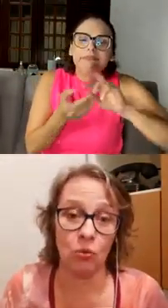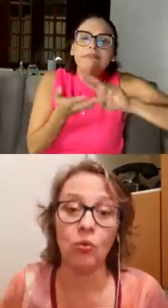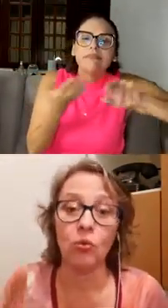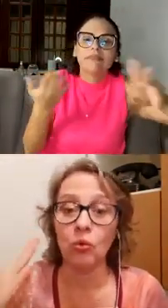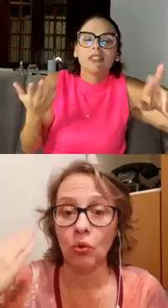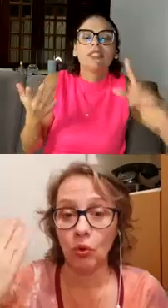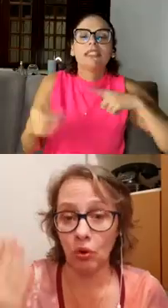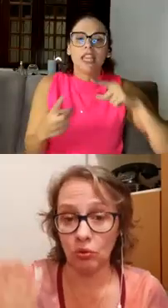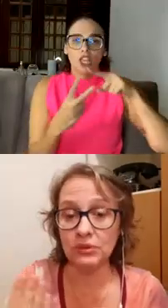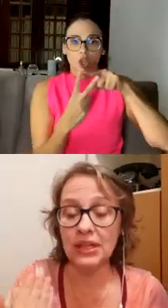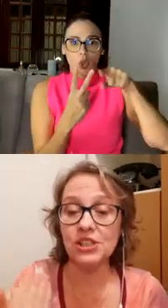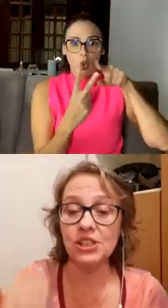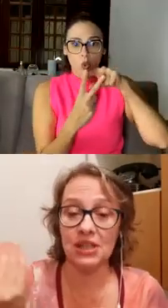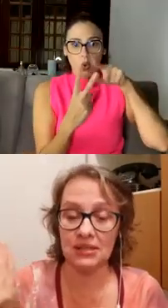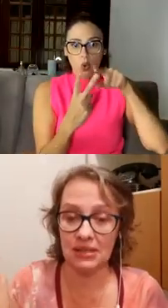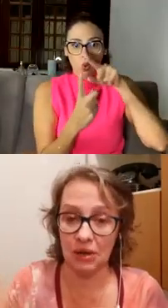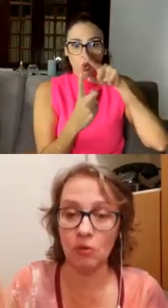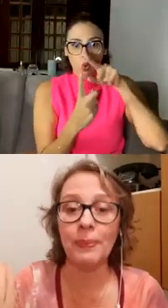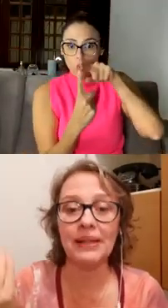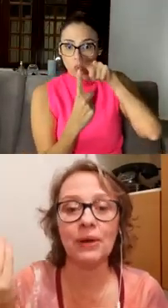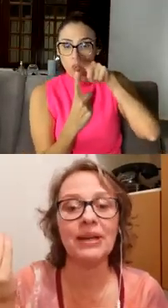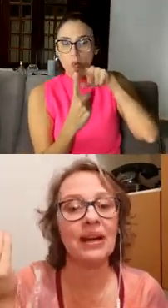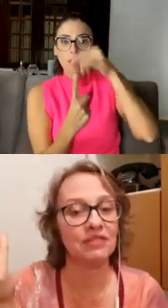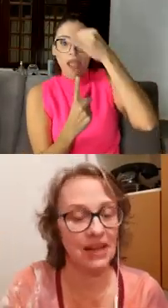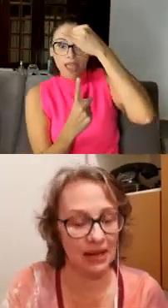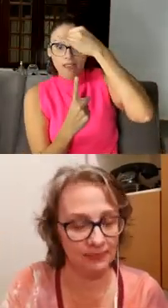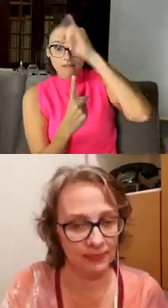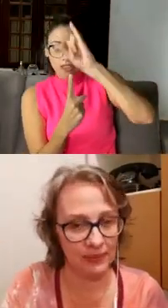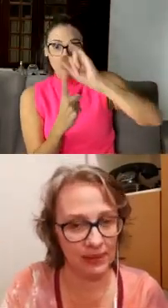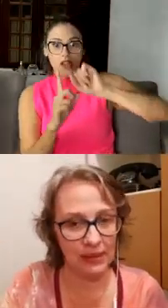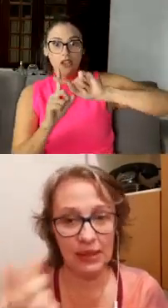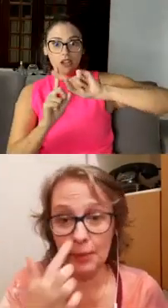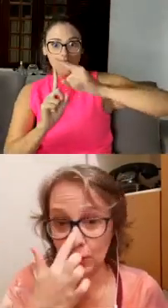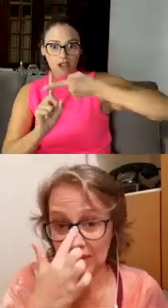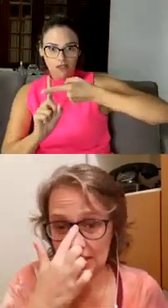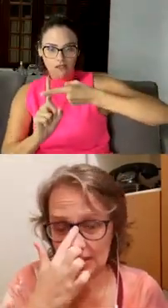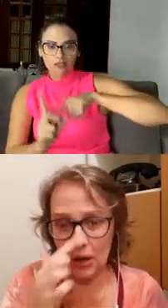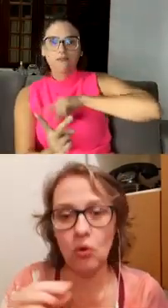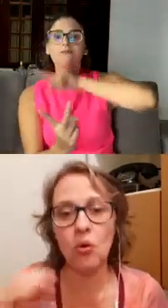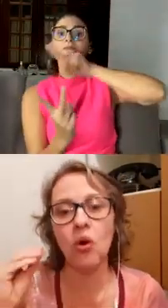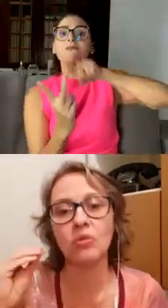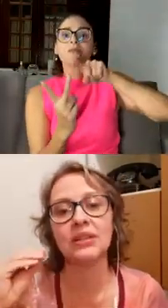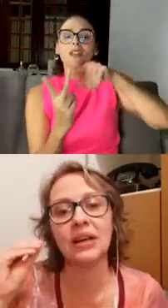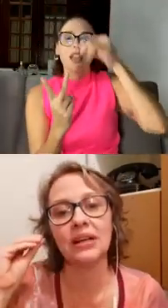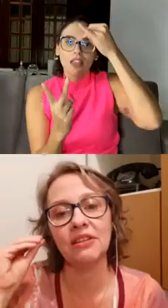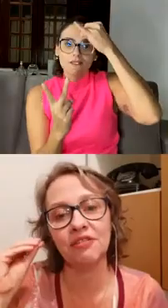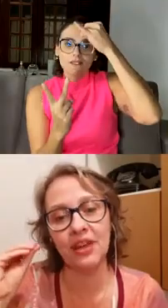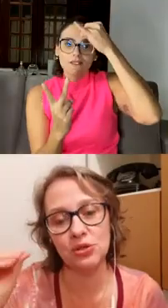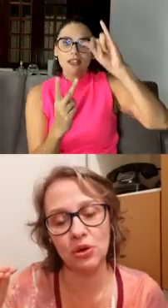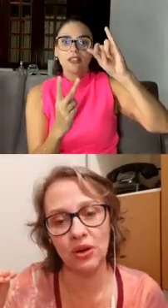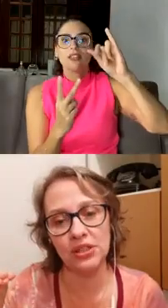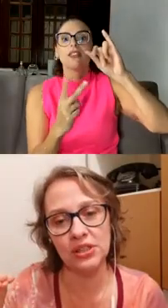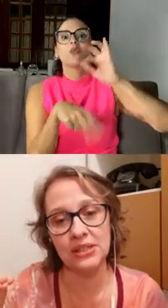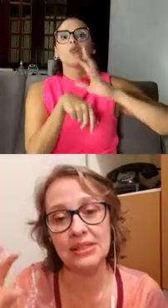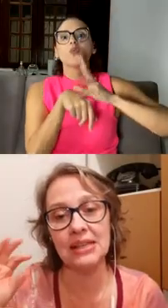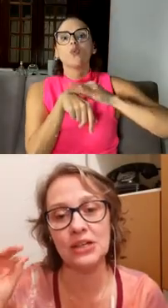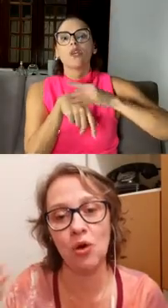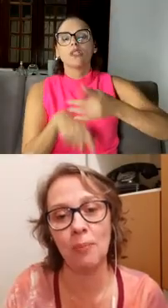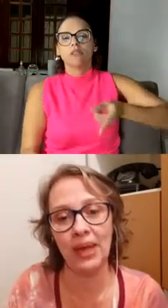Proteção contra a gestação, para não engravidar. E proteção contra